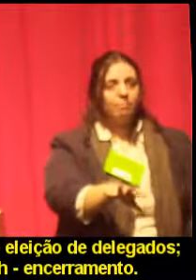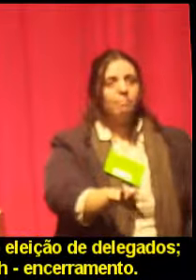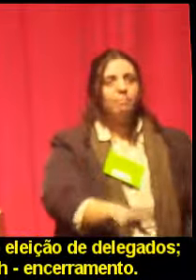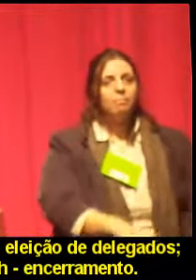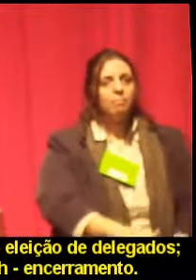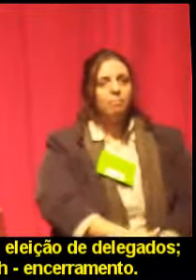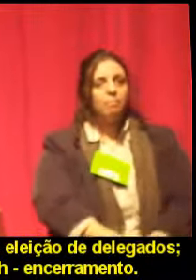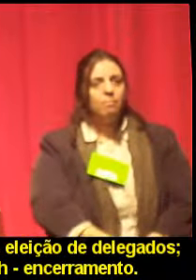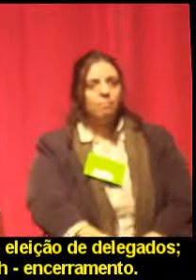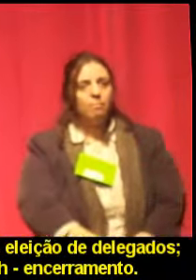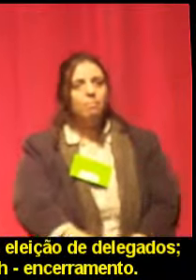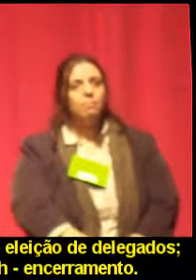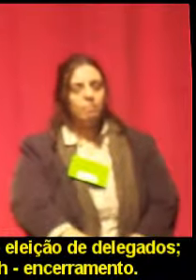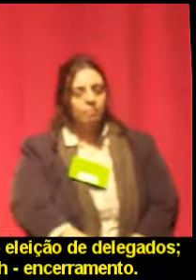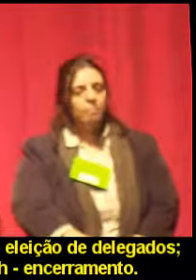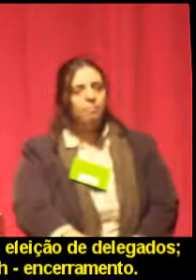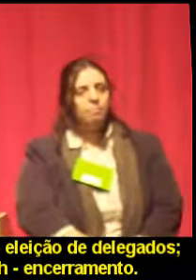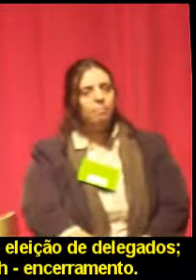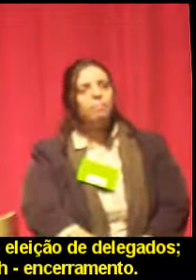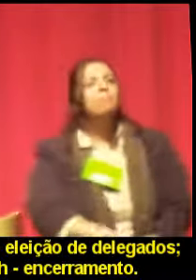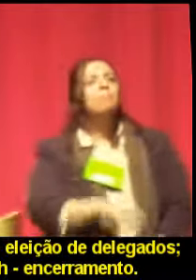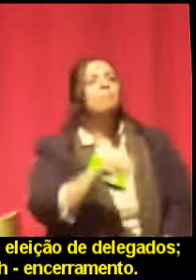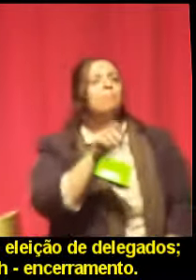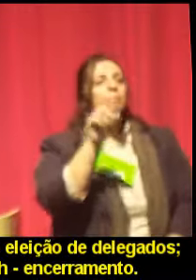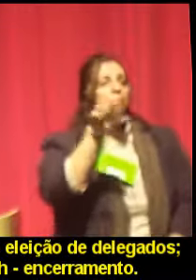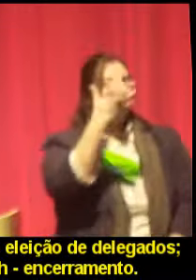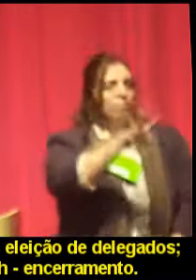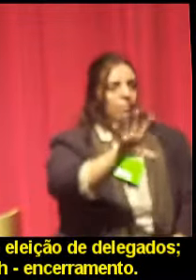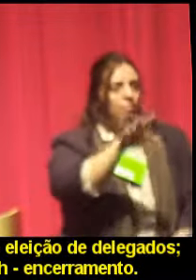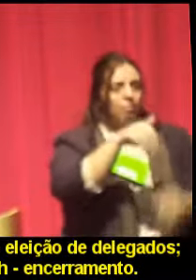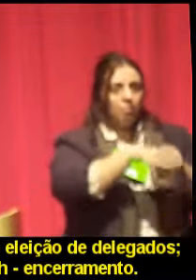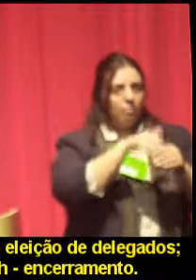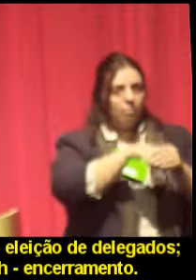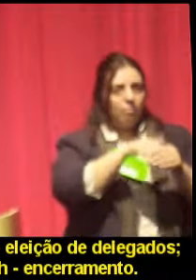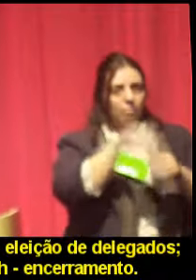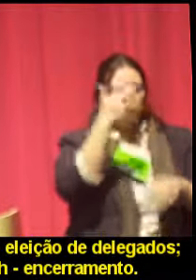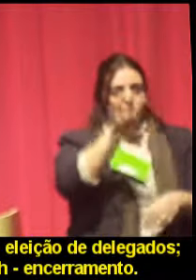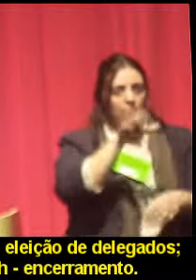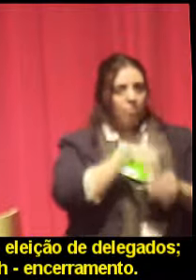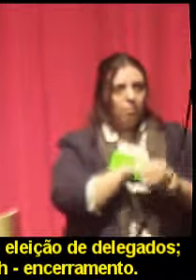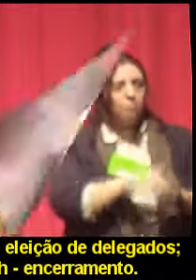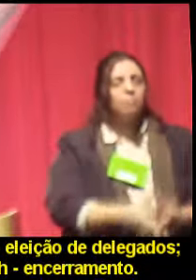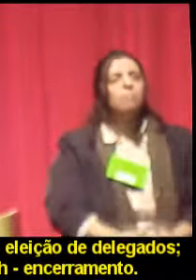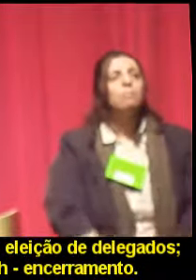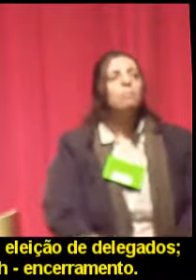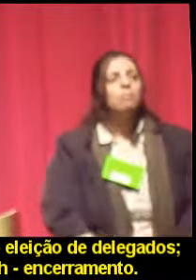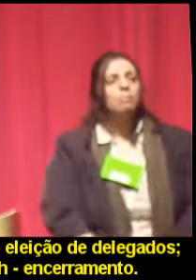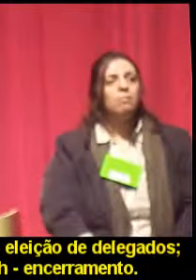não há nenhum voto em contrário. Abstenções, uma abstenção.